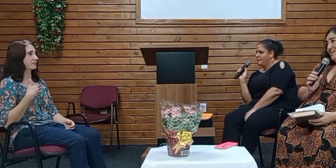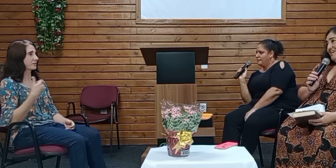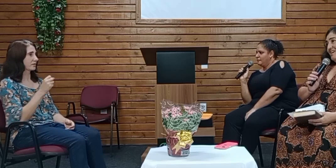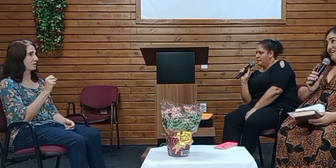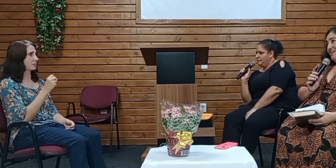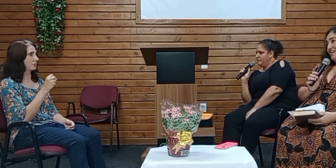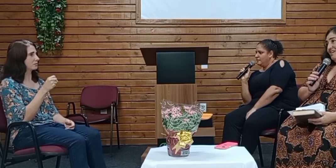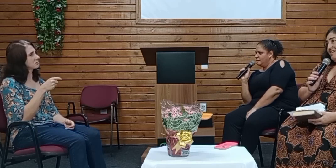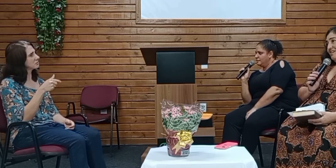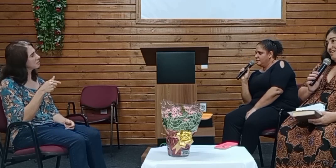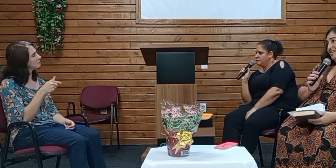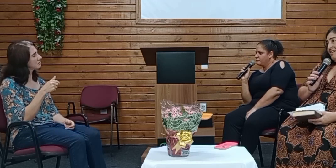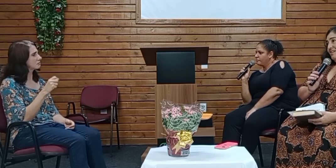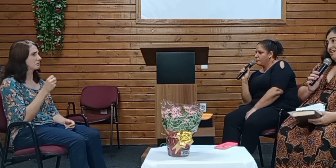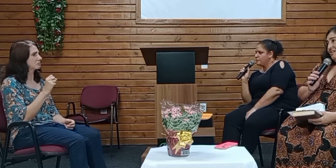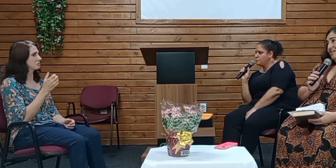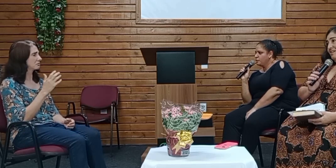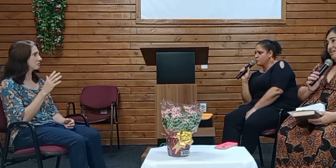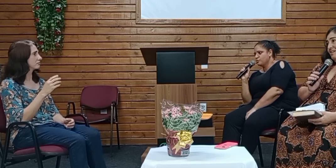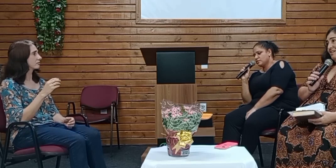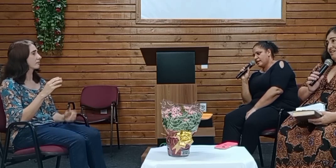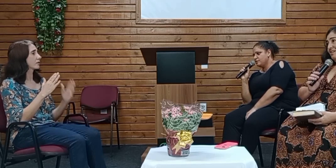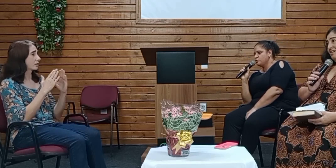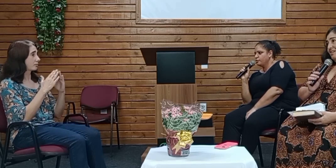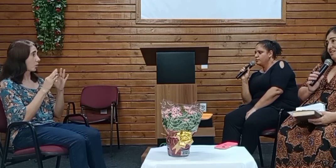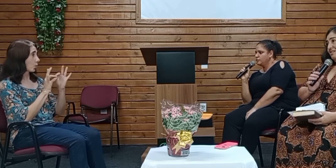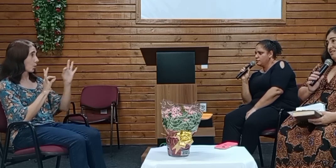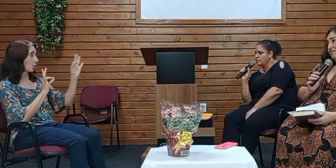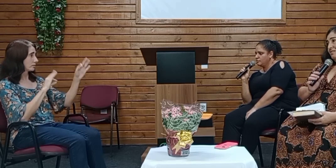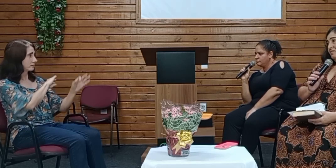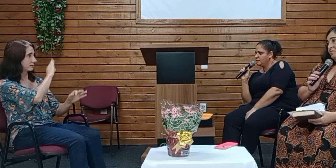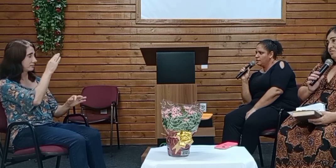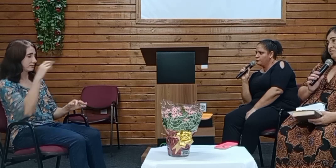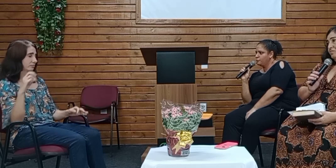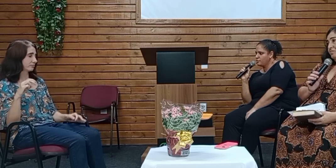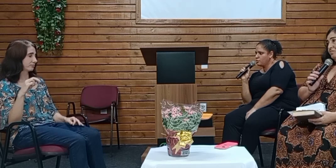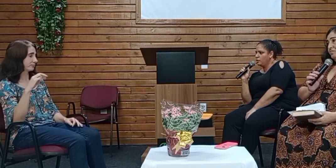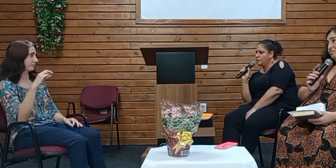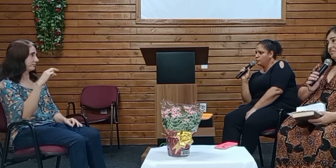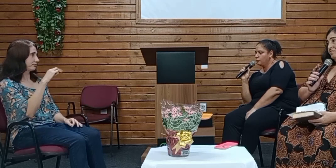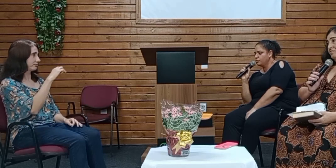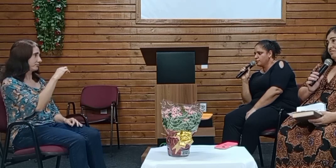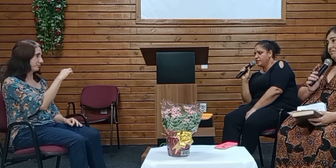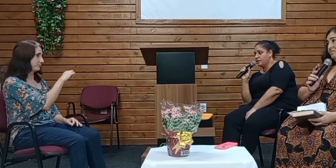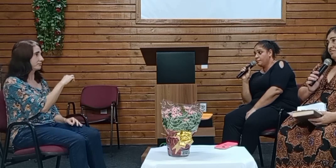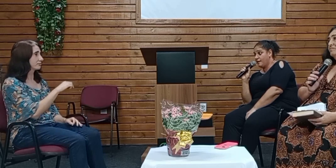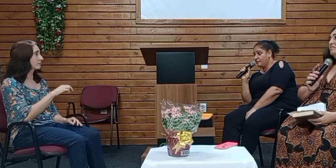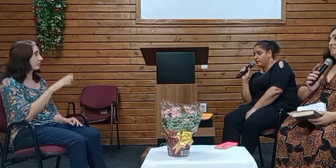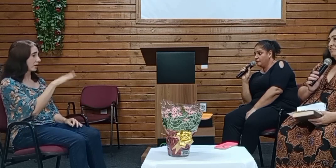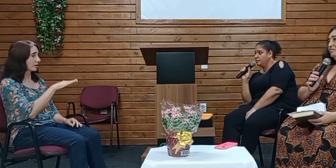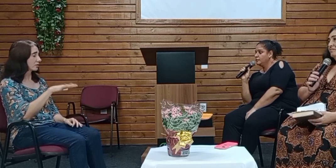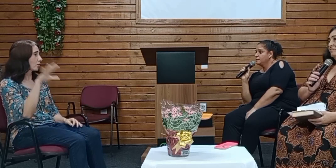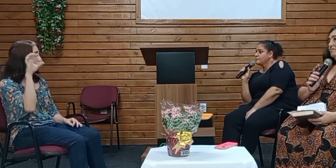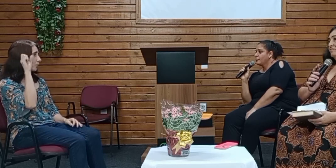Mais ou menos com 7, 8 anos, né? eu fui para a escola lá na Burrússia, eu ia a pé,